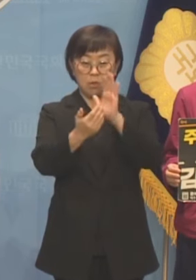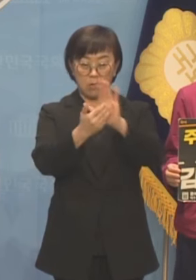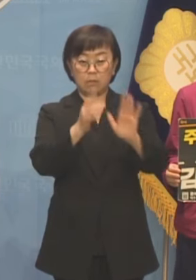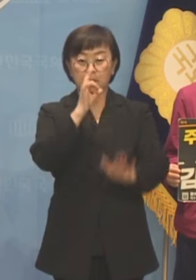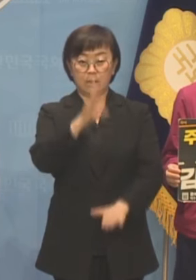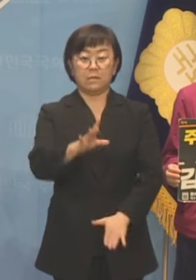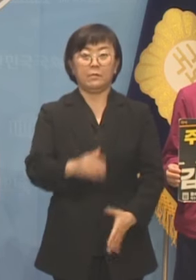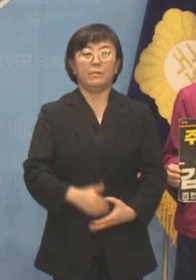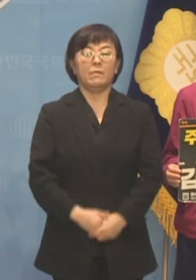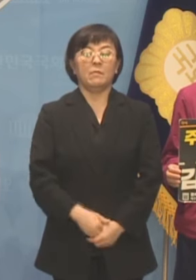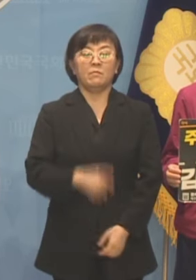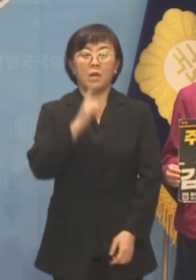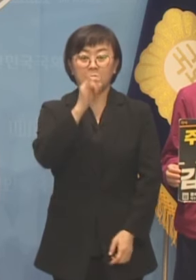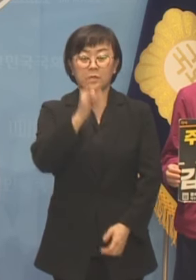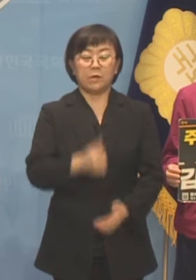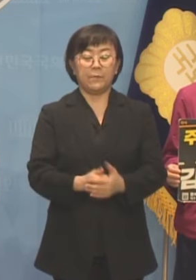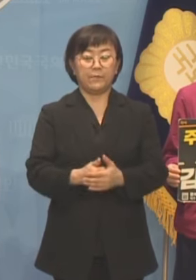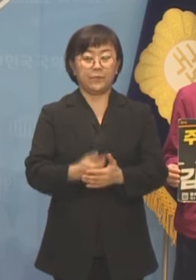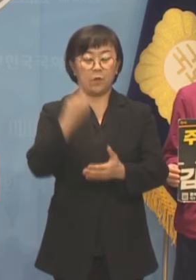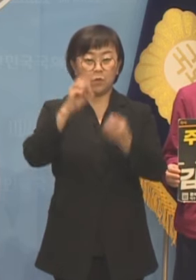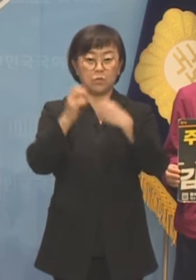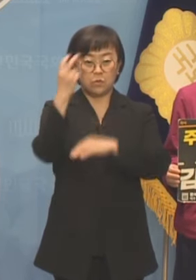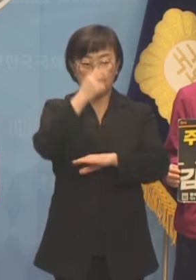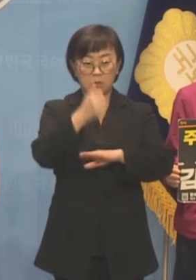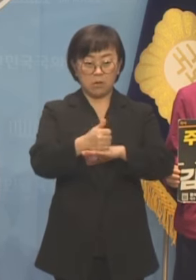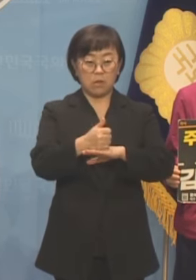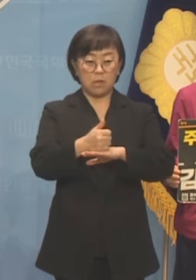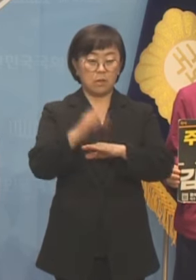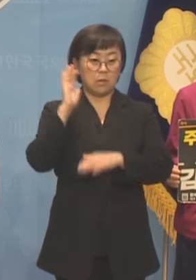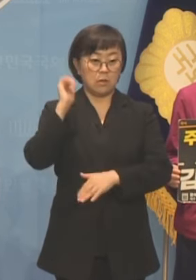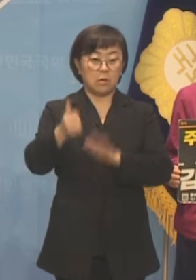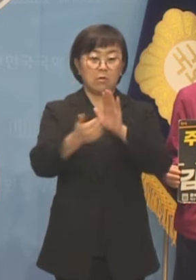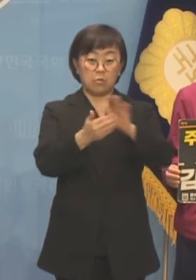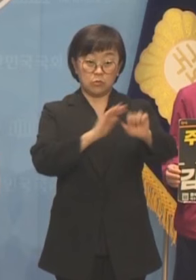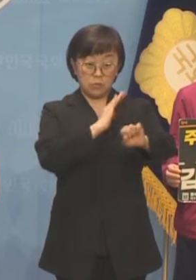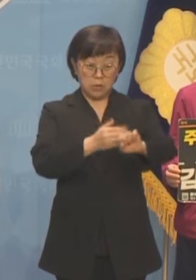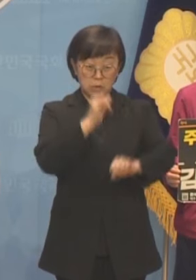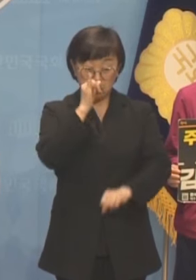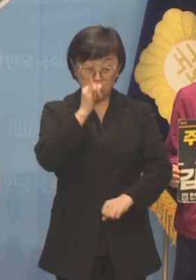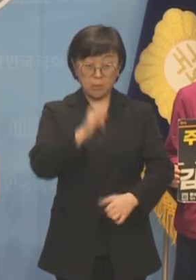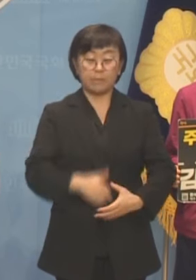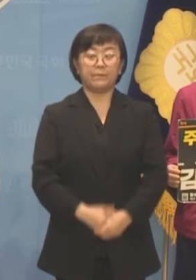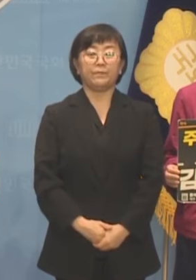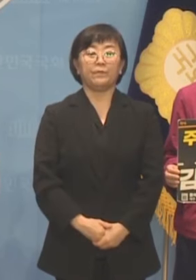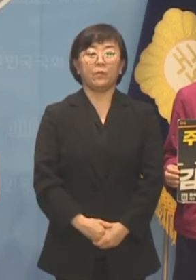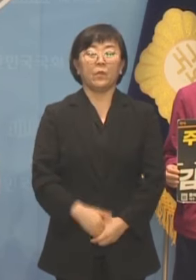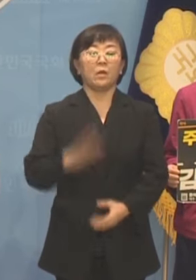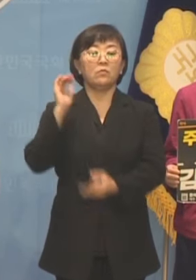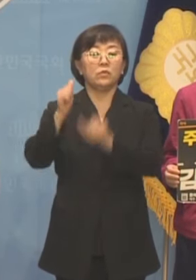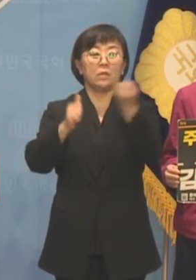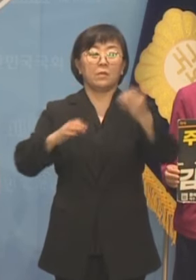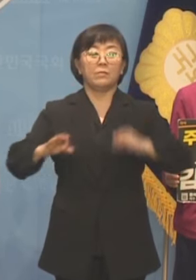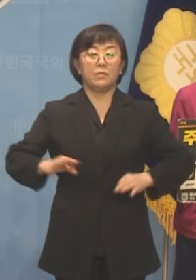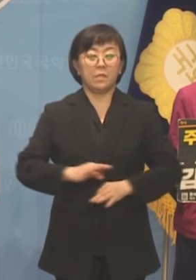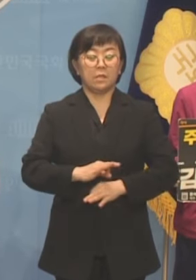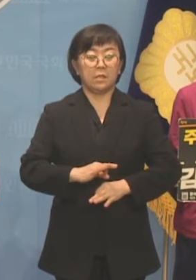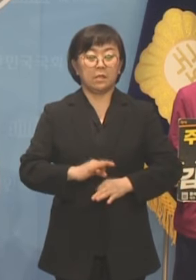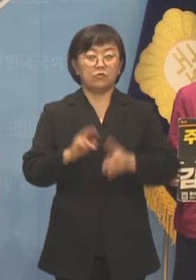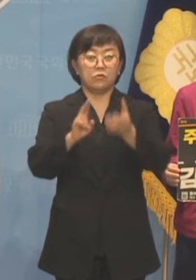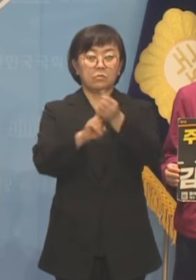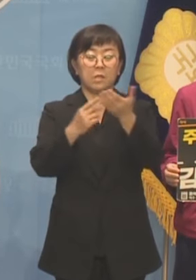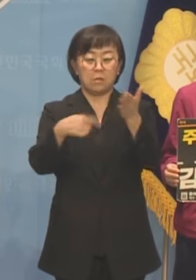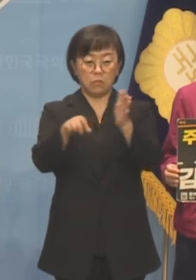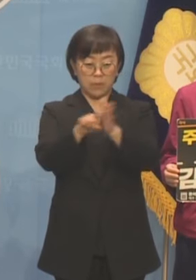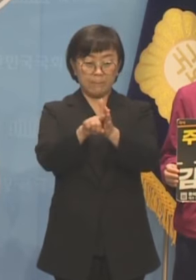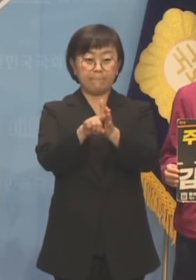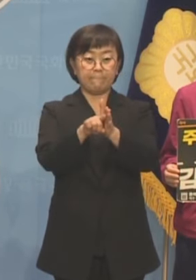된다고 말하고 있습니다 여론 조사 결과입니다 대통령이 거부권을 행사한다면 부인의 비리의혹을 덮기